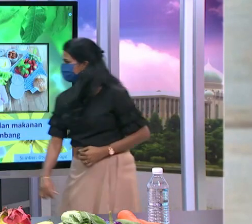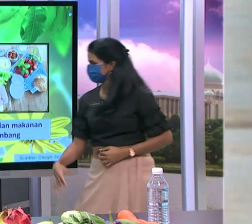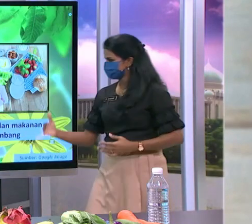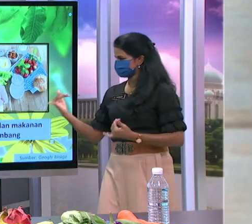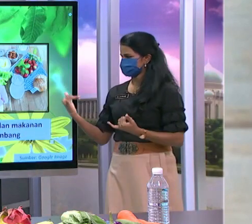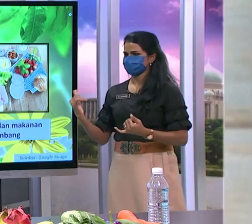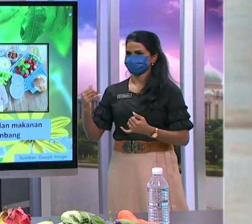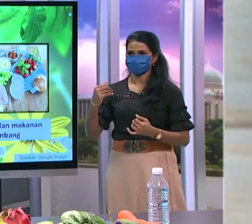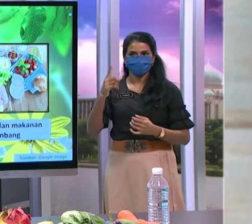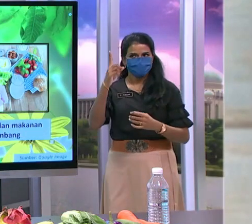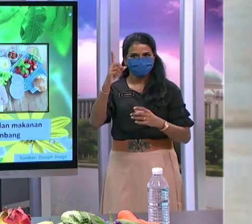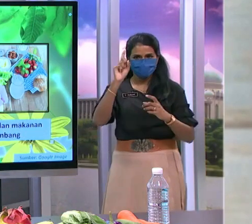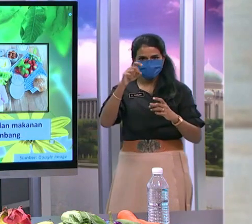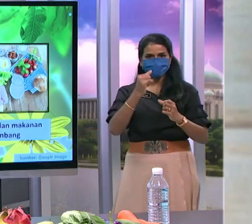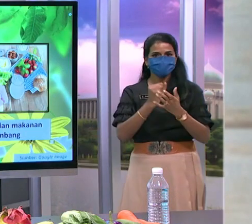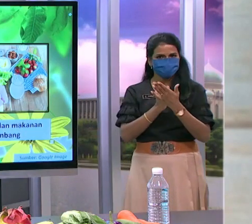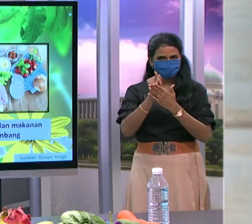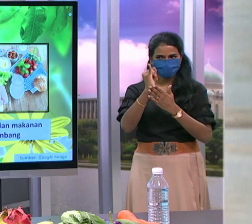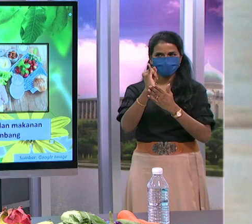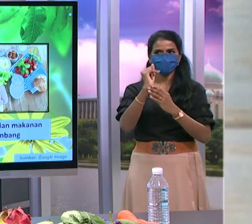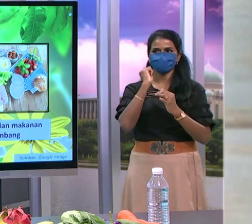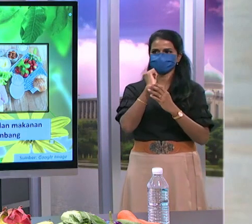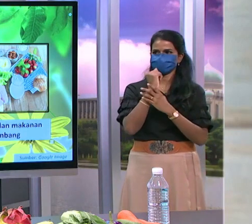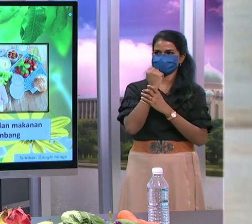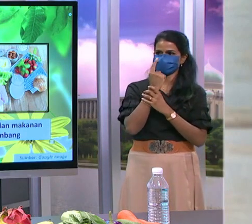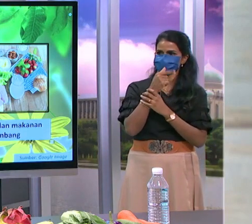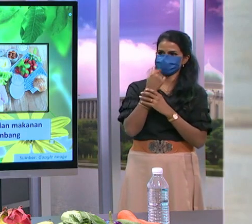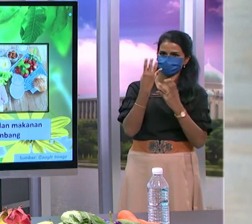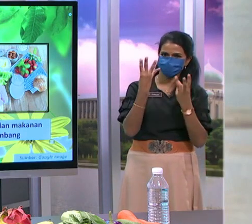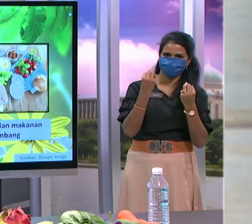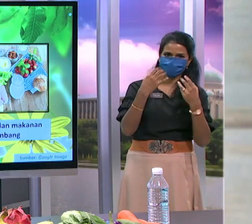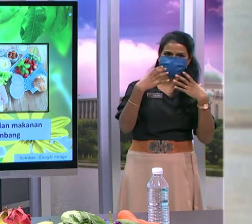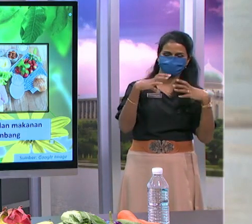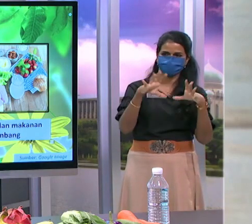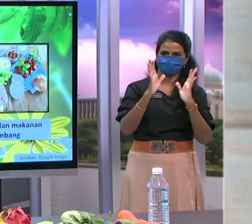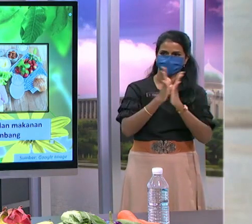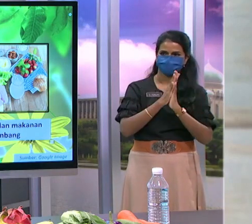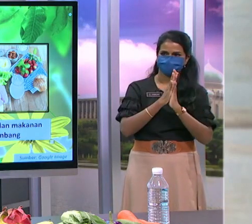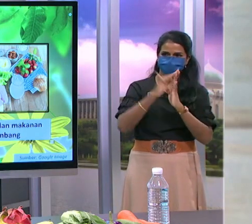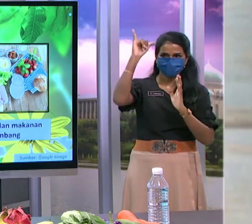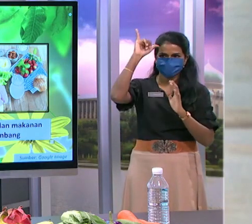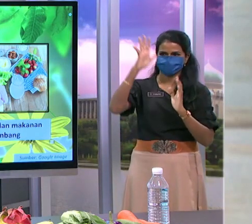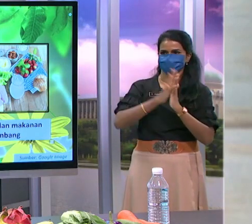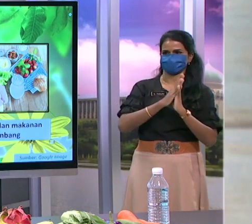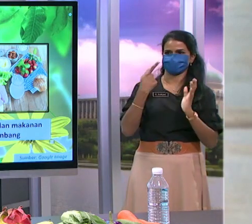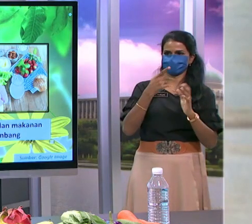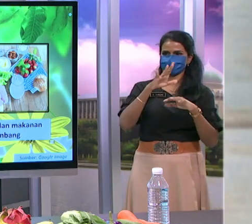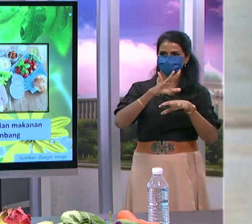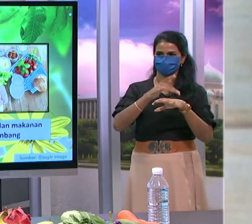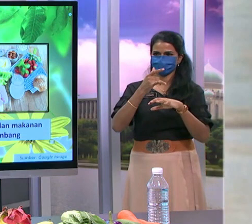Okey, sekarang. Mesti jujur. Ha, siapa mahu cuba? Yogesh. Ha, kita